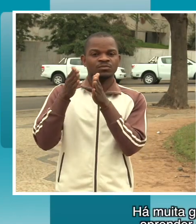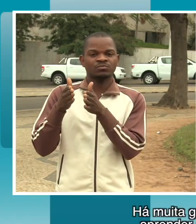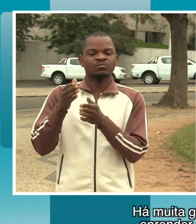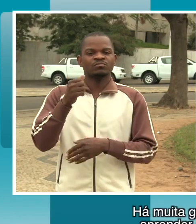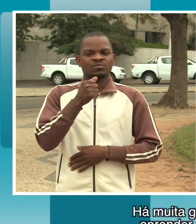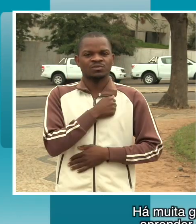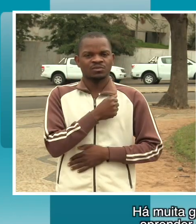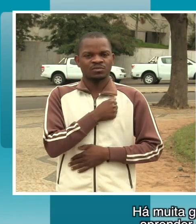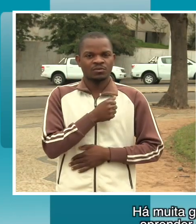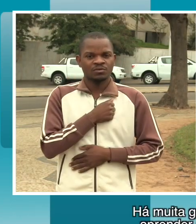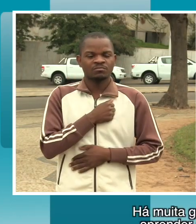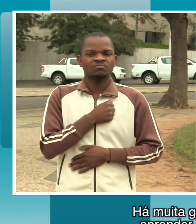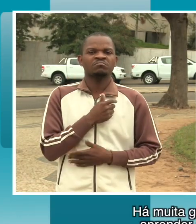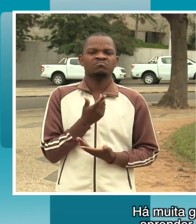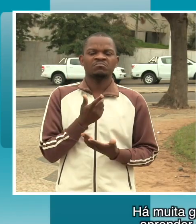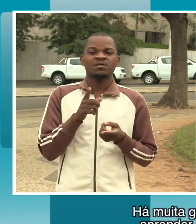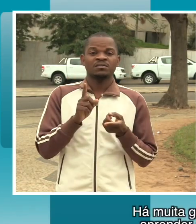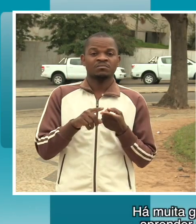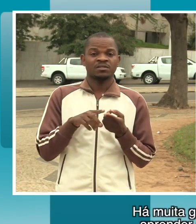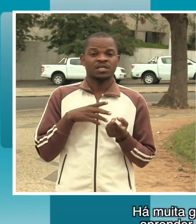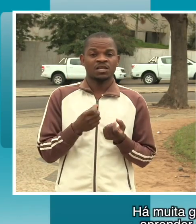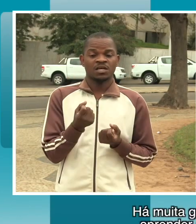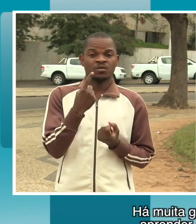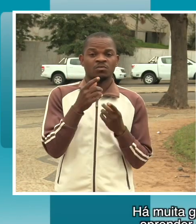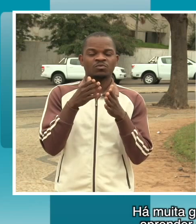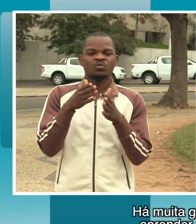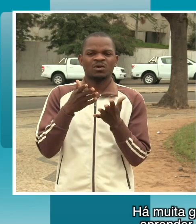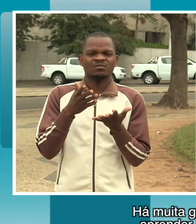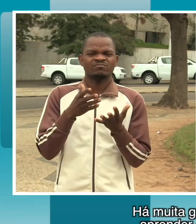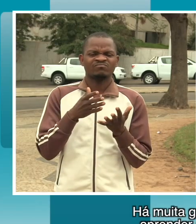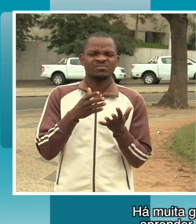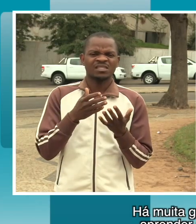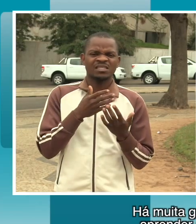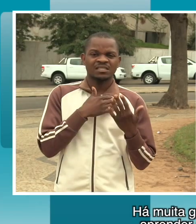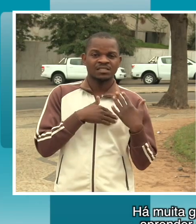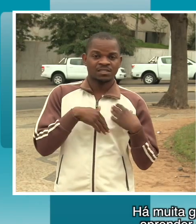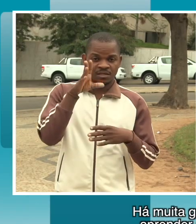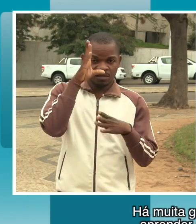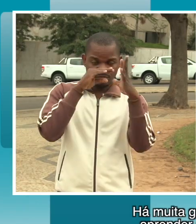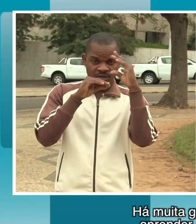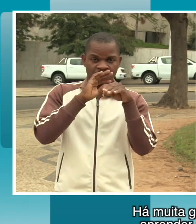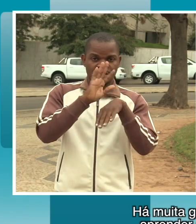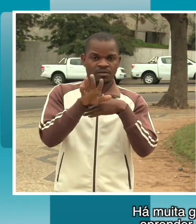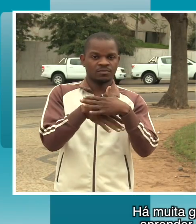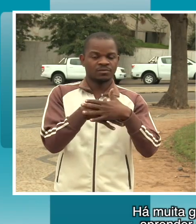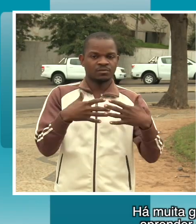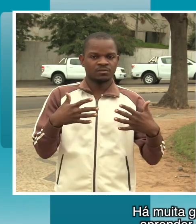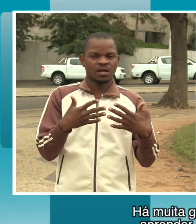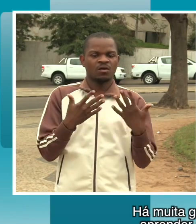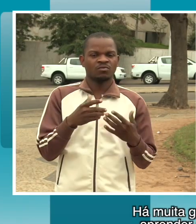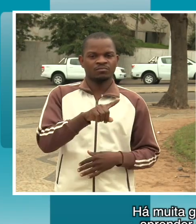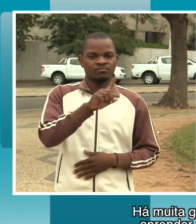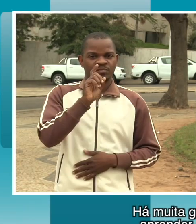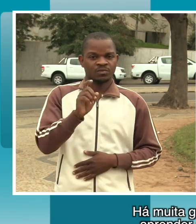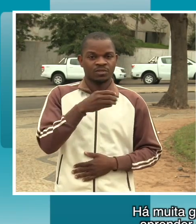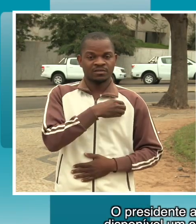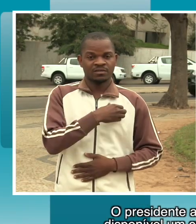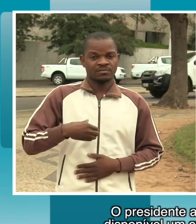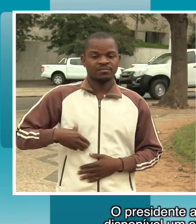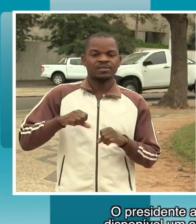têm um gosto, têm um prazer. Há algumas pessoas que também, por curiosidade, gostariam de aprender língua de sinais.